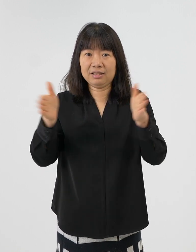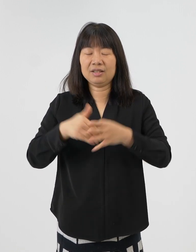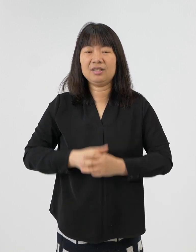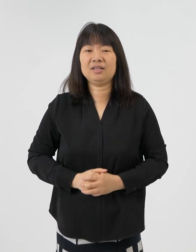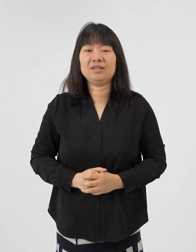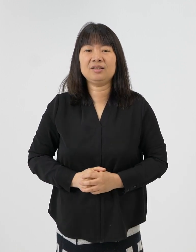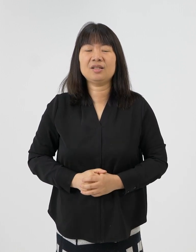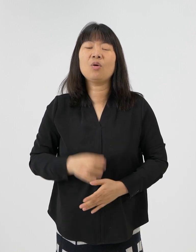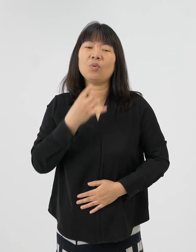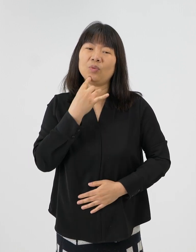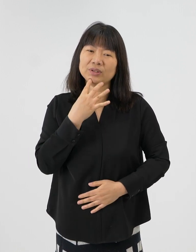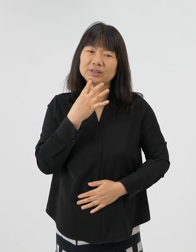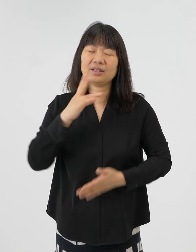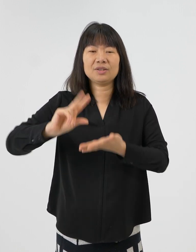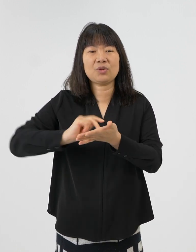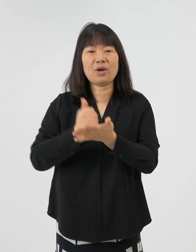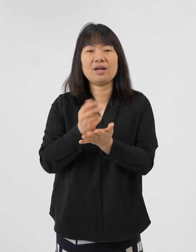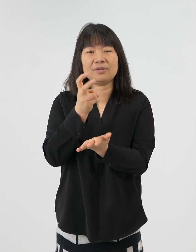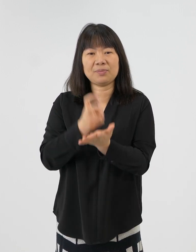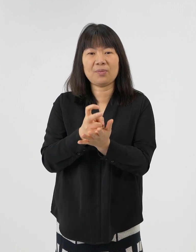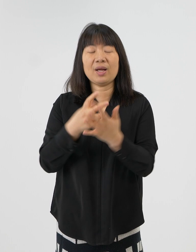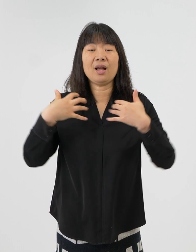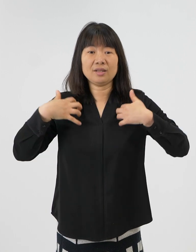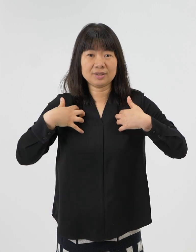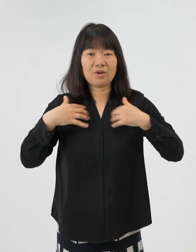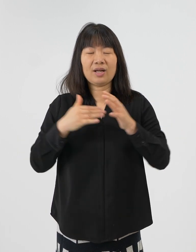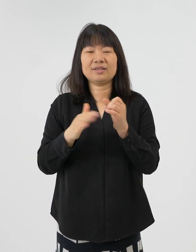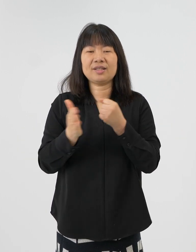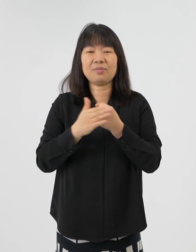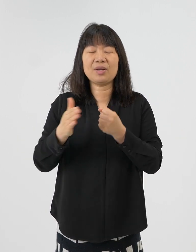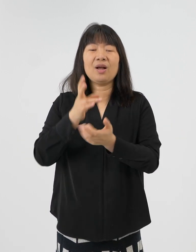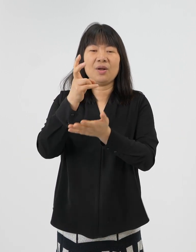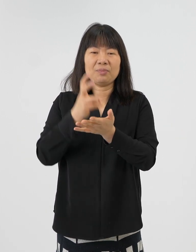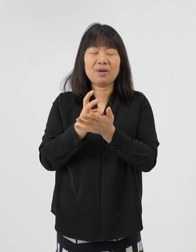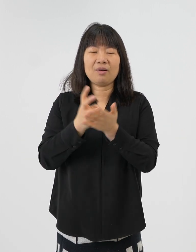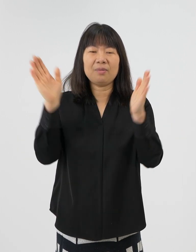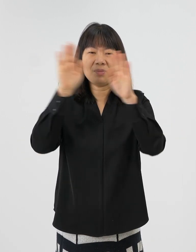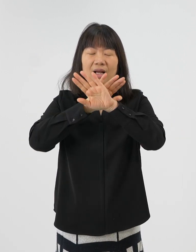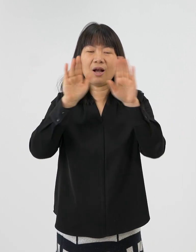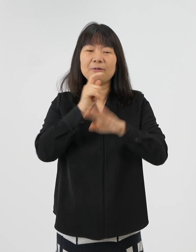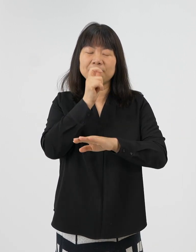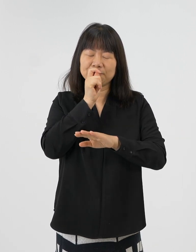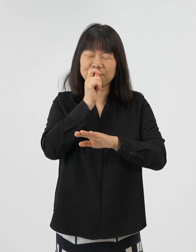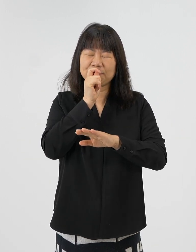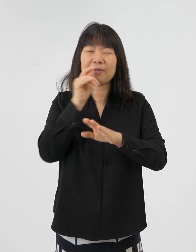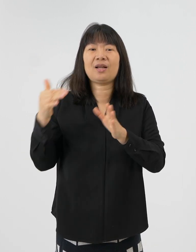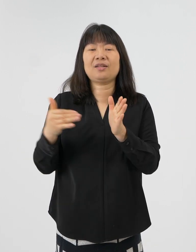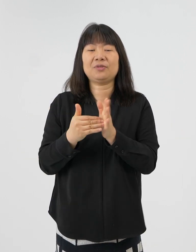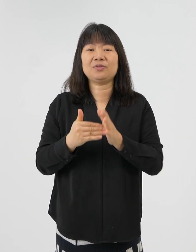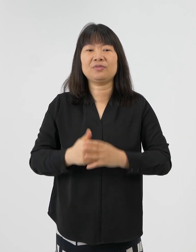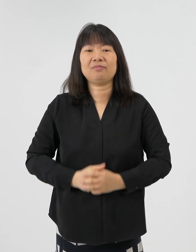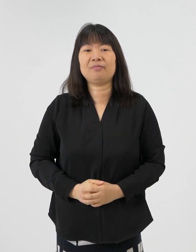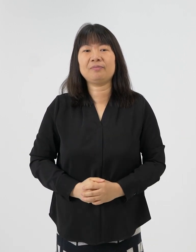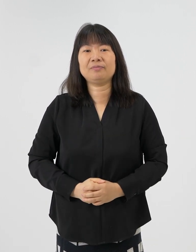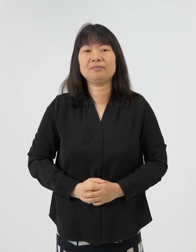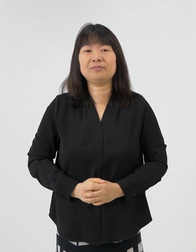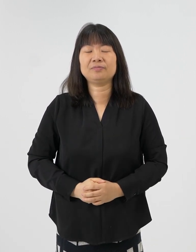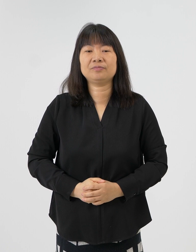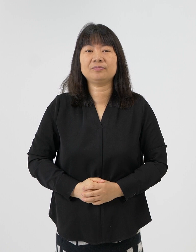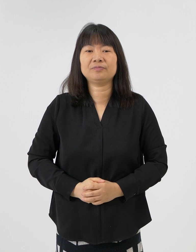시작. 오직 여호와의 율법을 즐거워하여 그의 율법을 주야로 묵상하는도다.